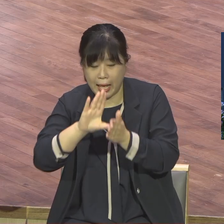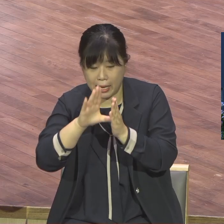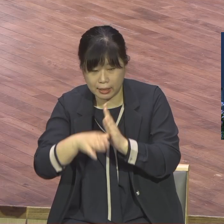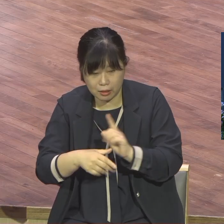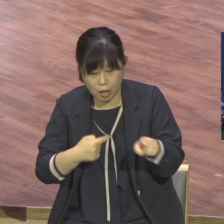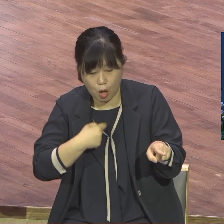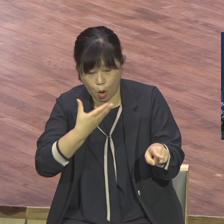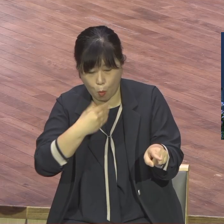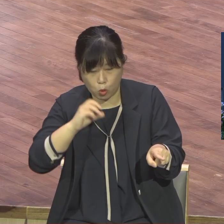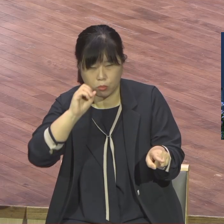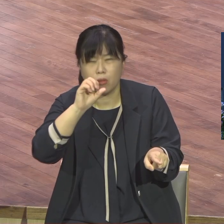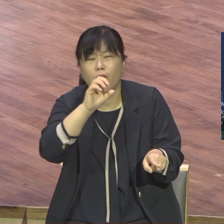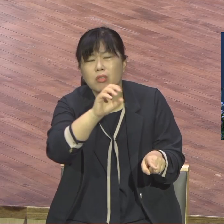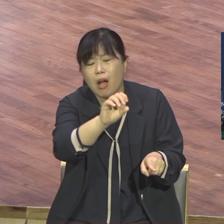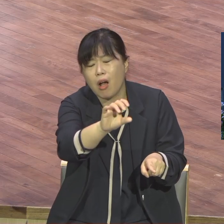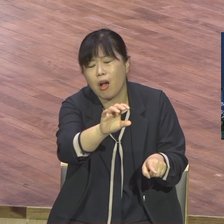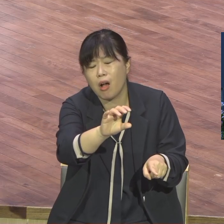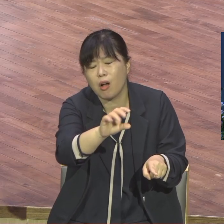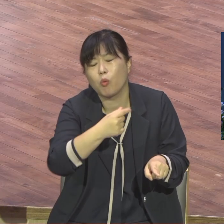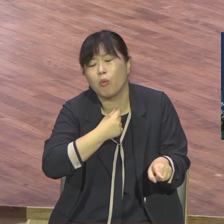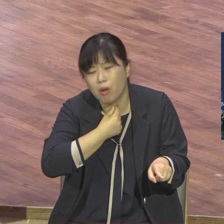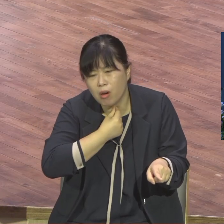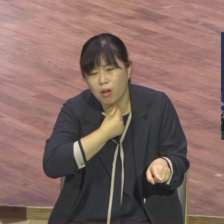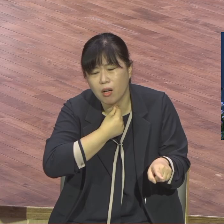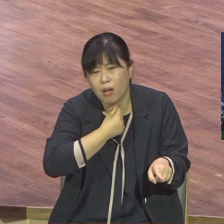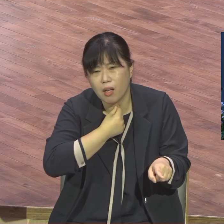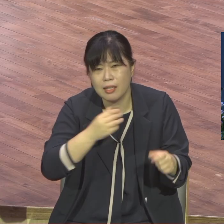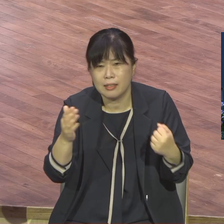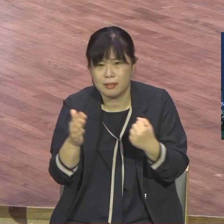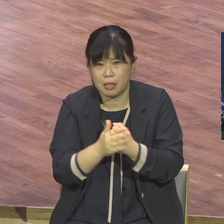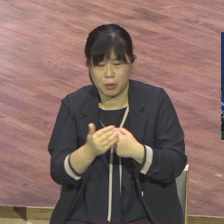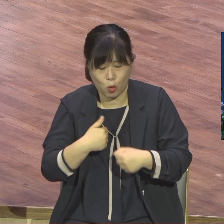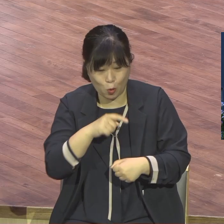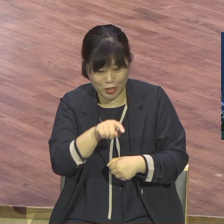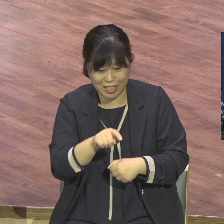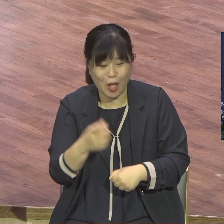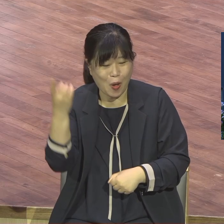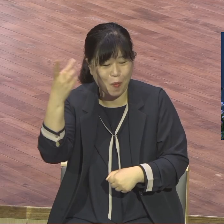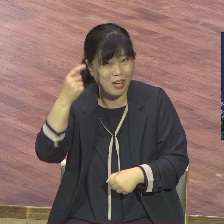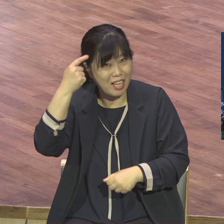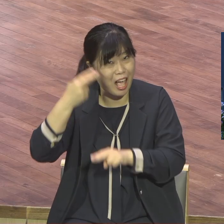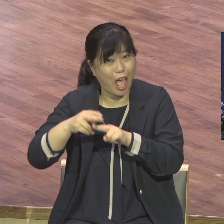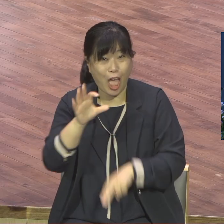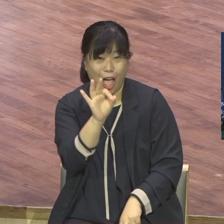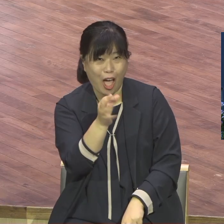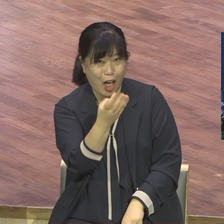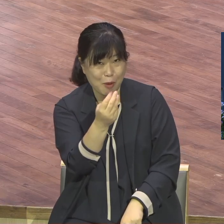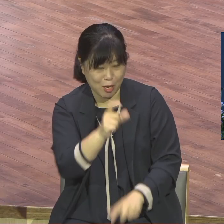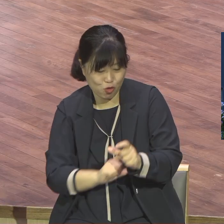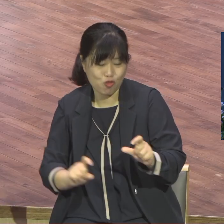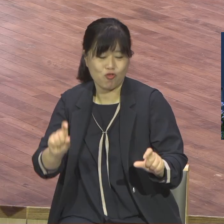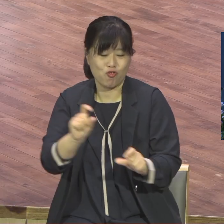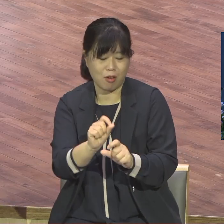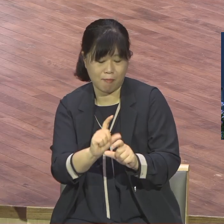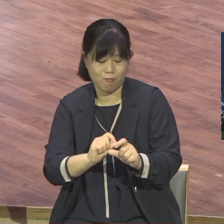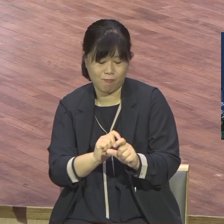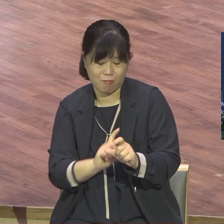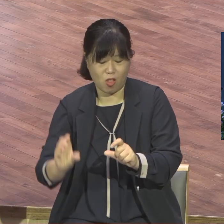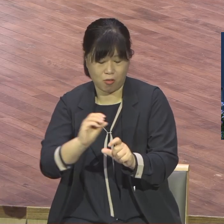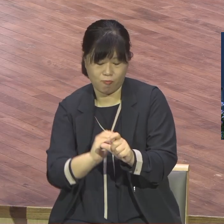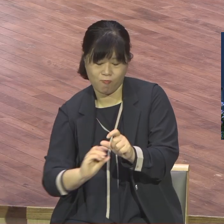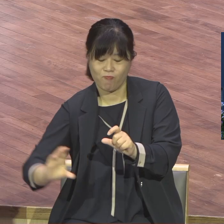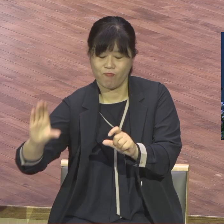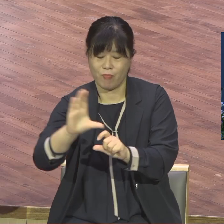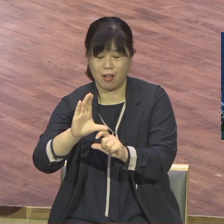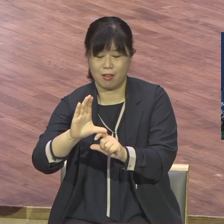복음 전가지만 나를 너무 잘하니까 그런 그에 통해서라도 영향을 입혀서 마음을 그렇게 열게